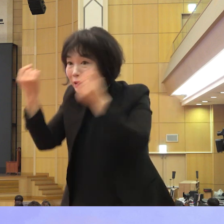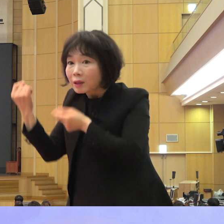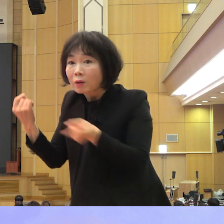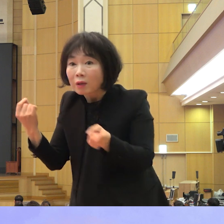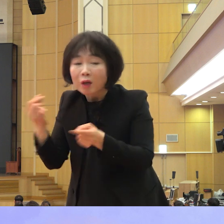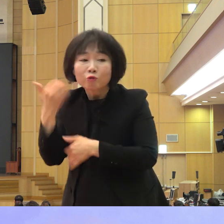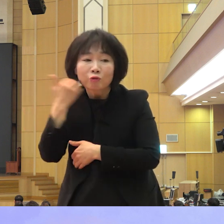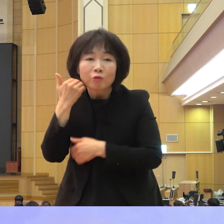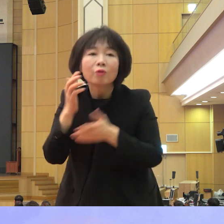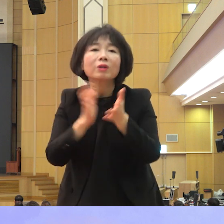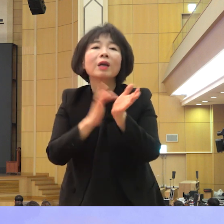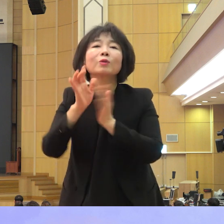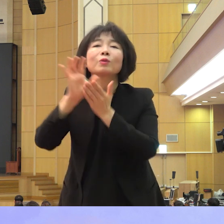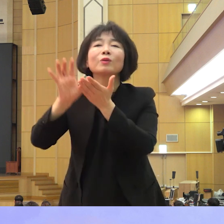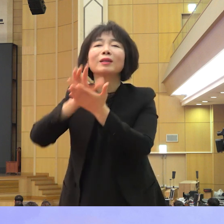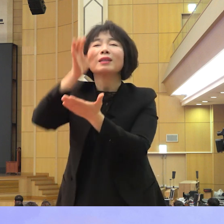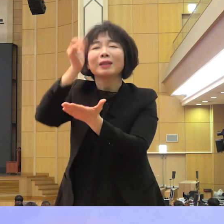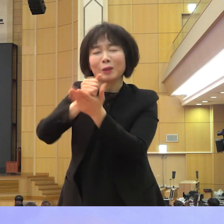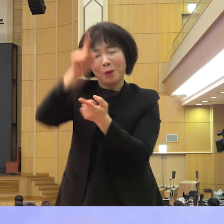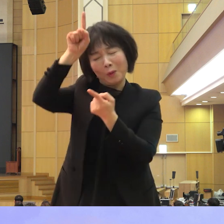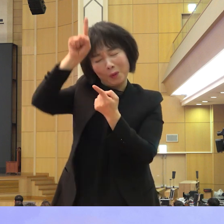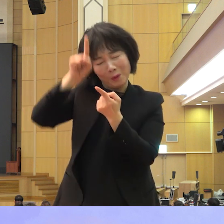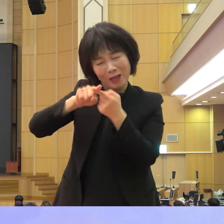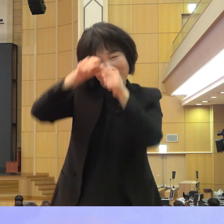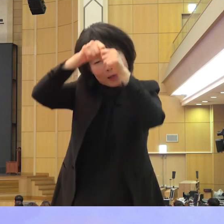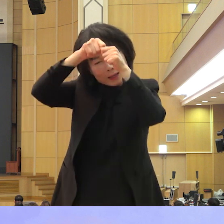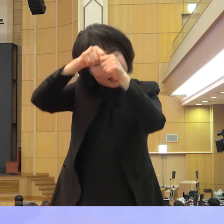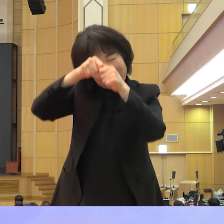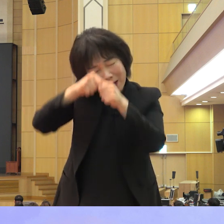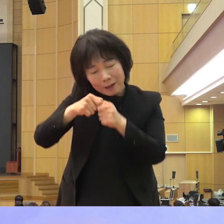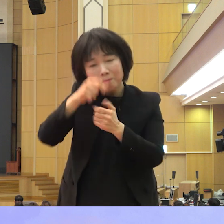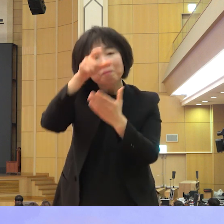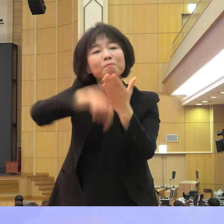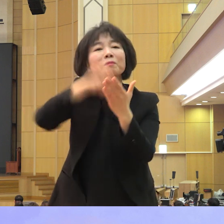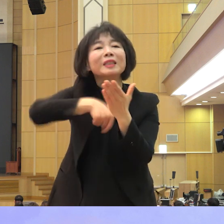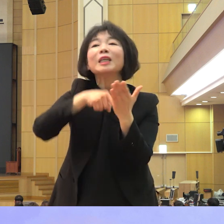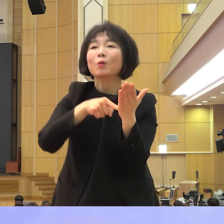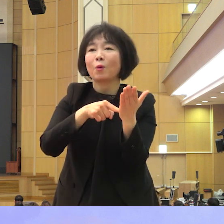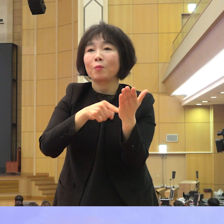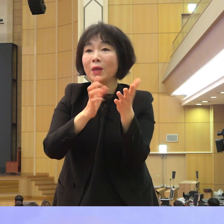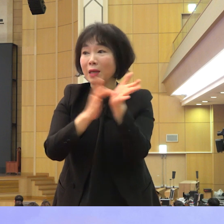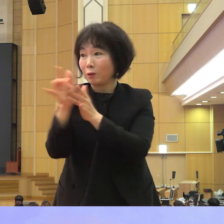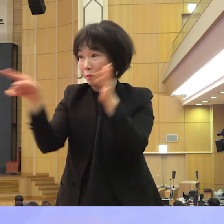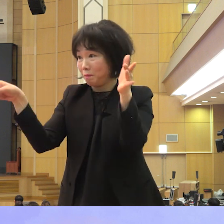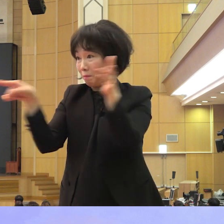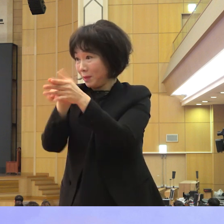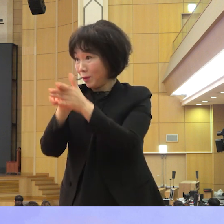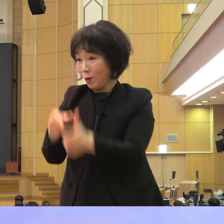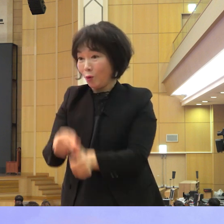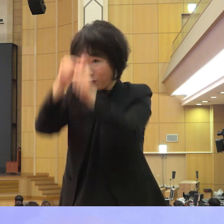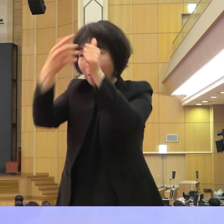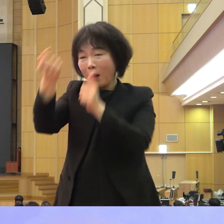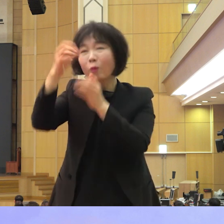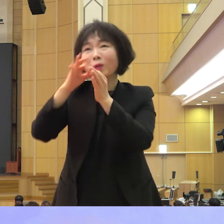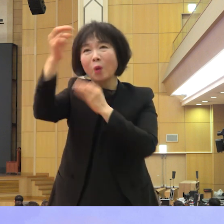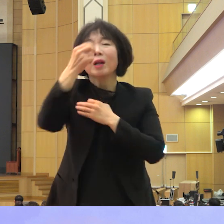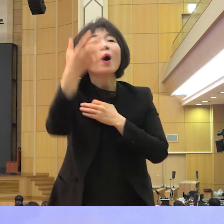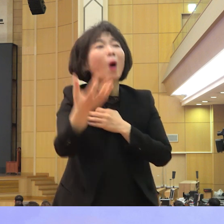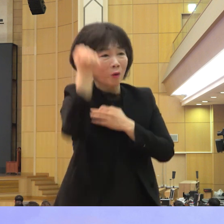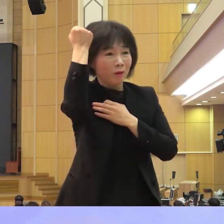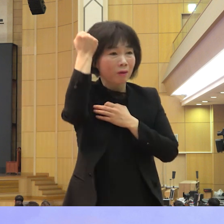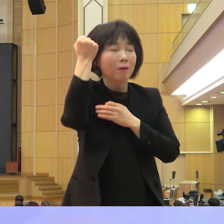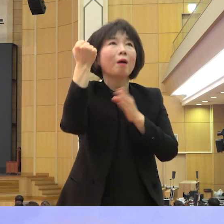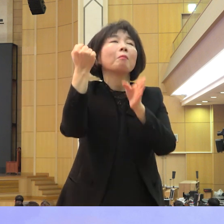다 결국은 예수님에 대해서 기록이 돼 있고 예수 믿어서 구원받고 영생 얻는